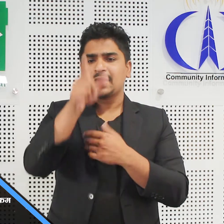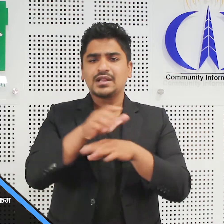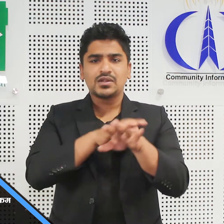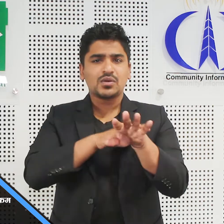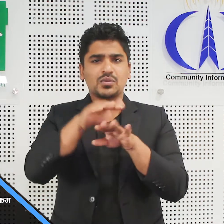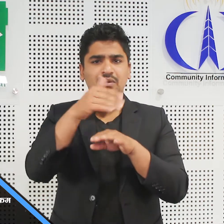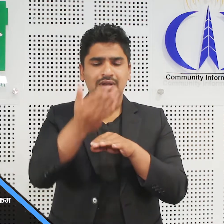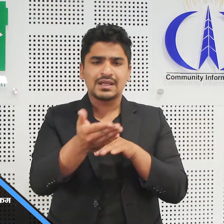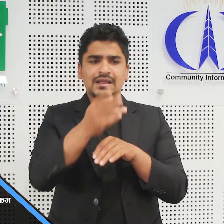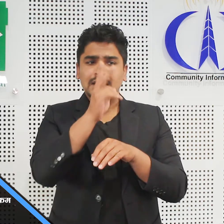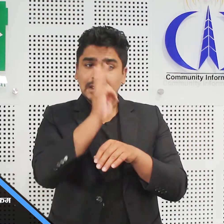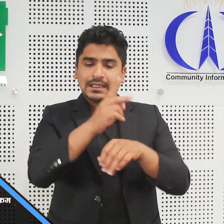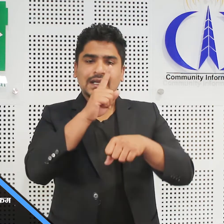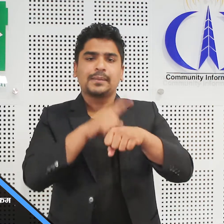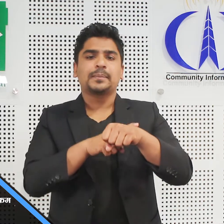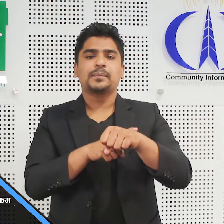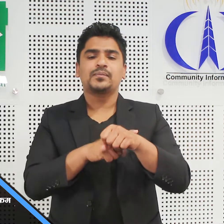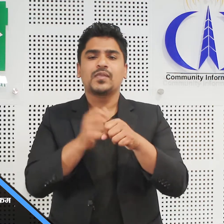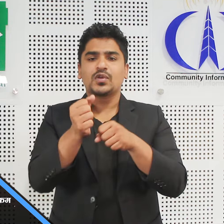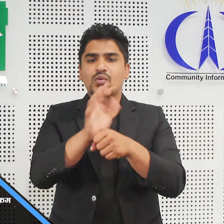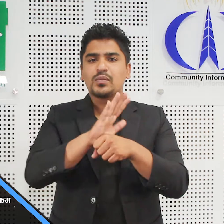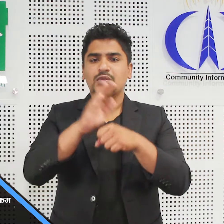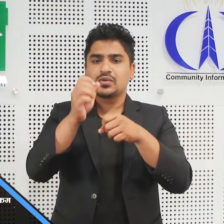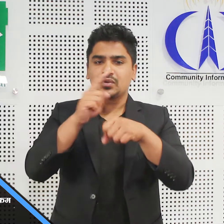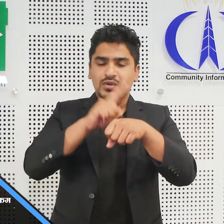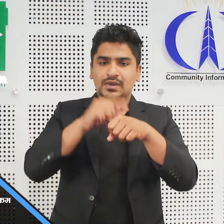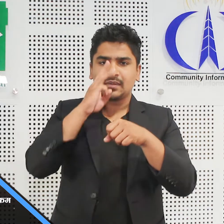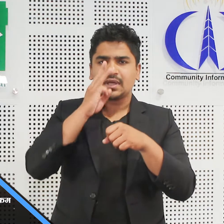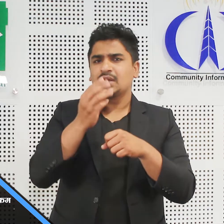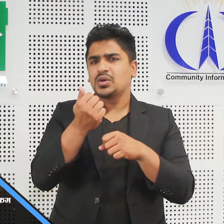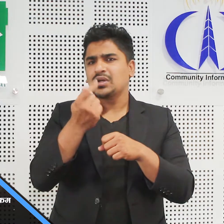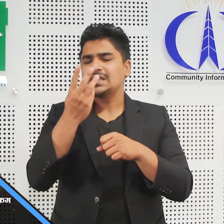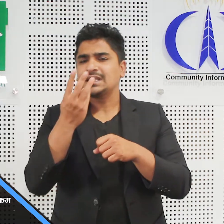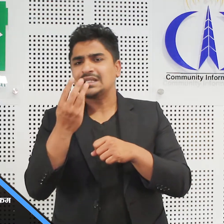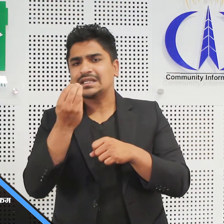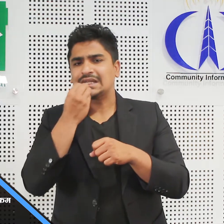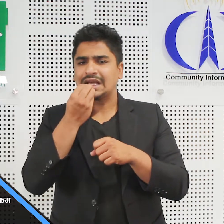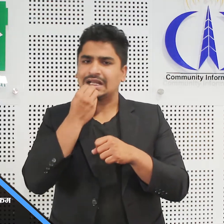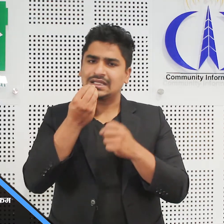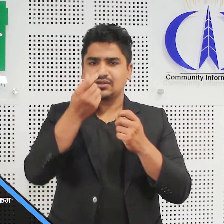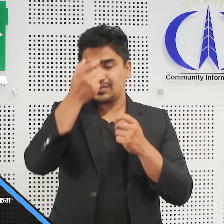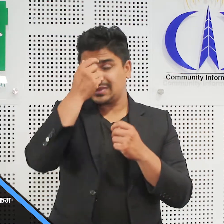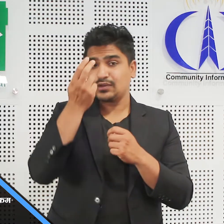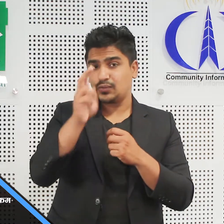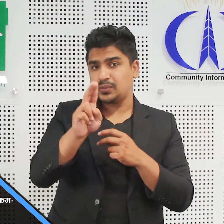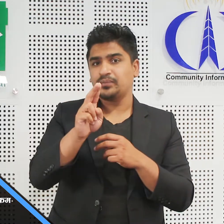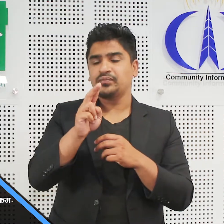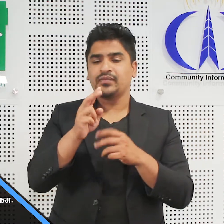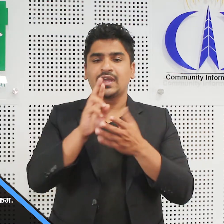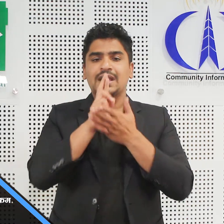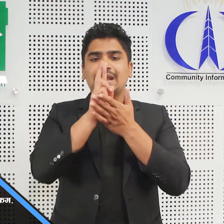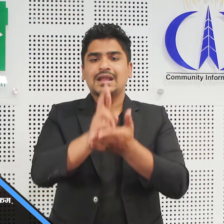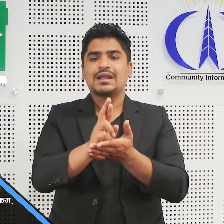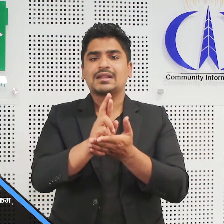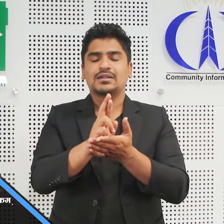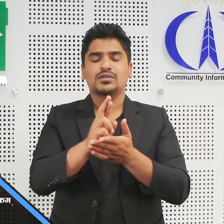उहाँले उपचारसम्म हामीले गऱ्यौँ र अपाङ्गता भएका व्यक्तित्वहरूलाई त्यतिखेर त्यो कोभिडको समयमा